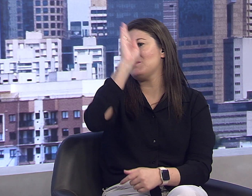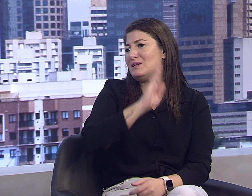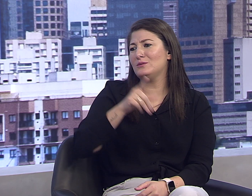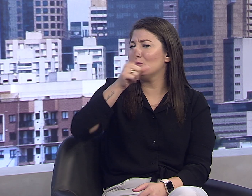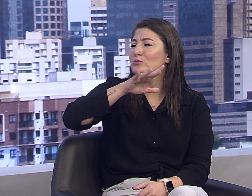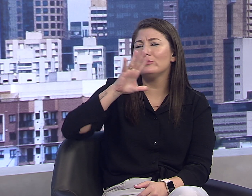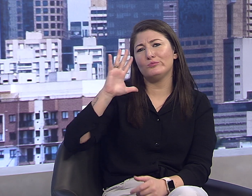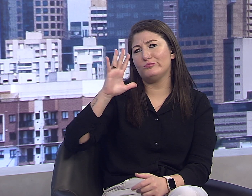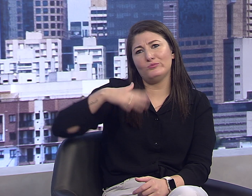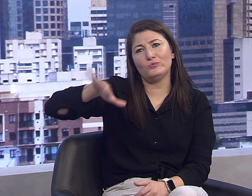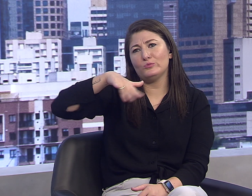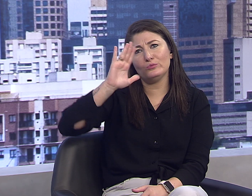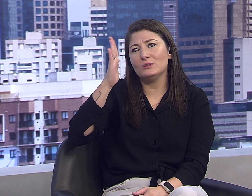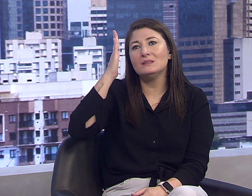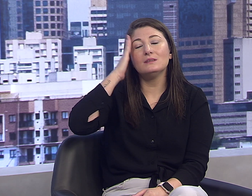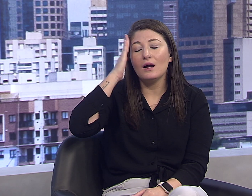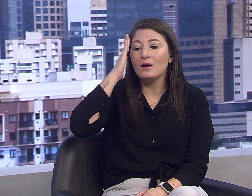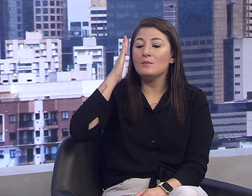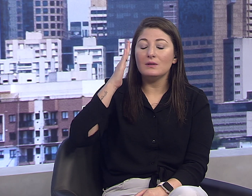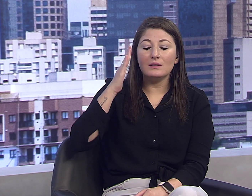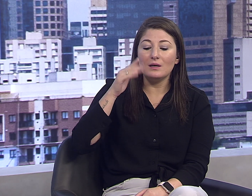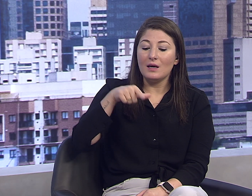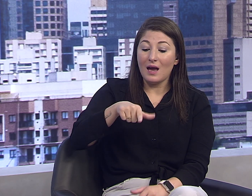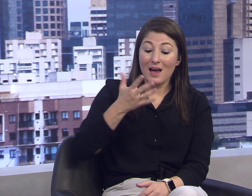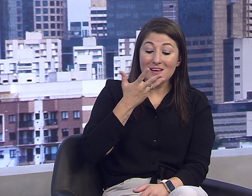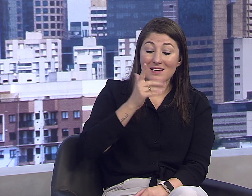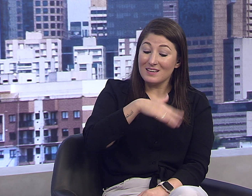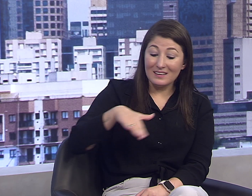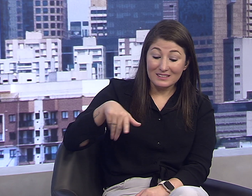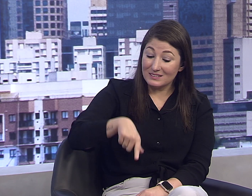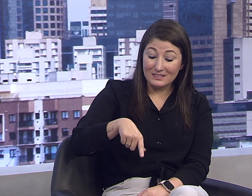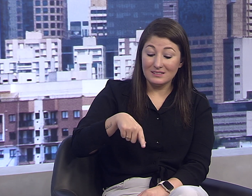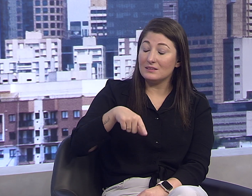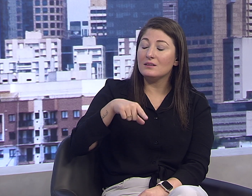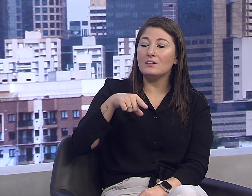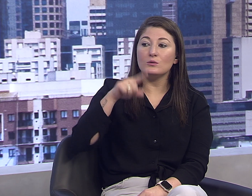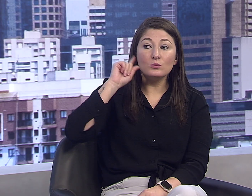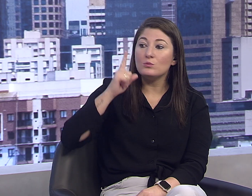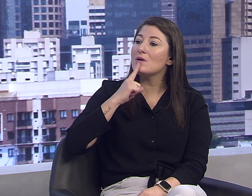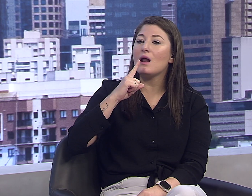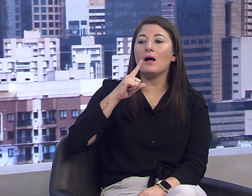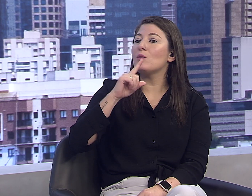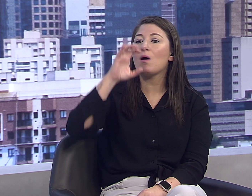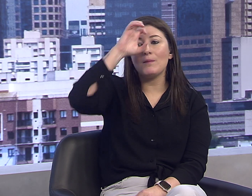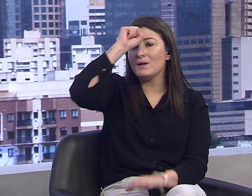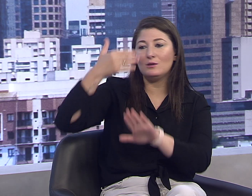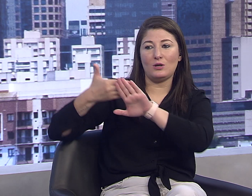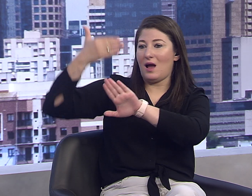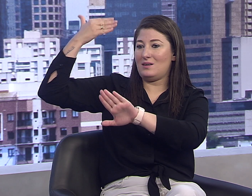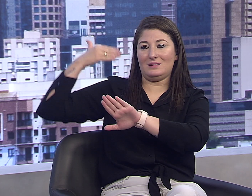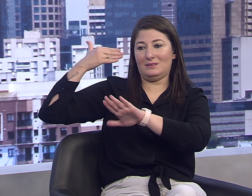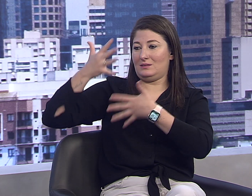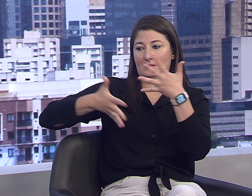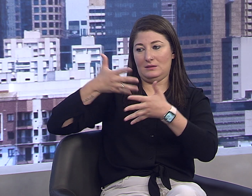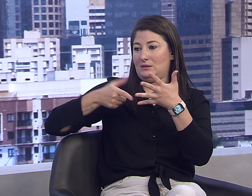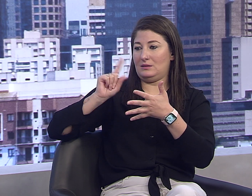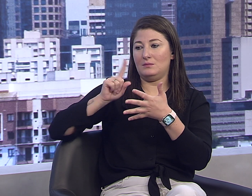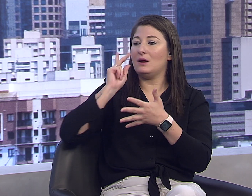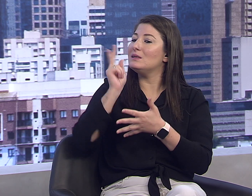questão linguística, porque a língua de sinais é uma língua visual. Então, a criança surda,